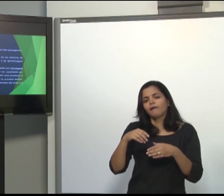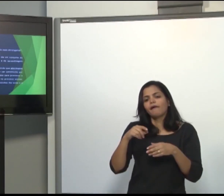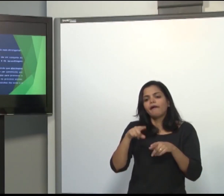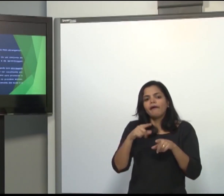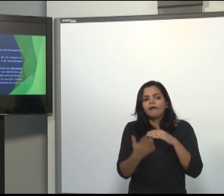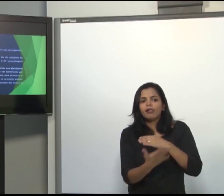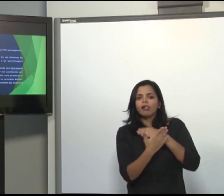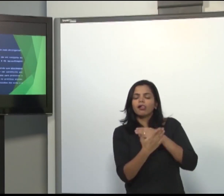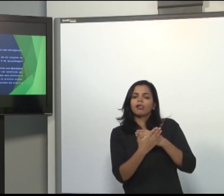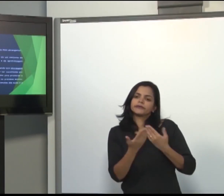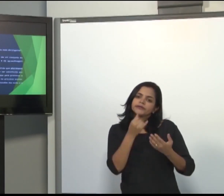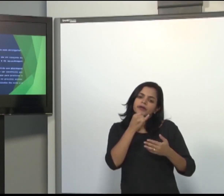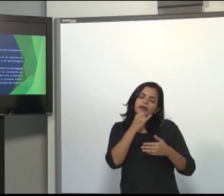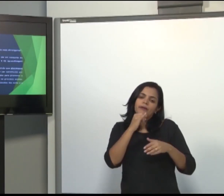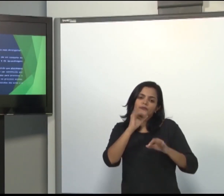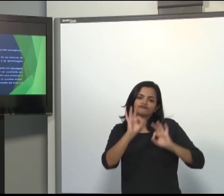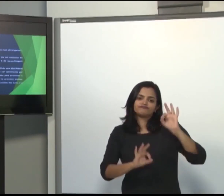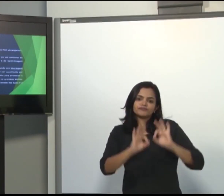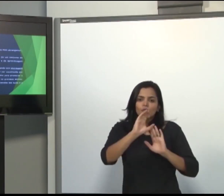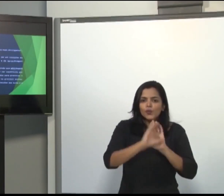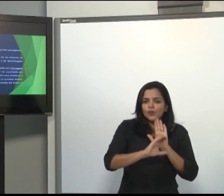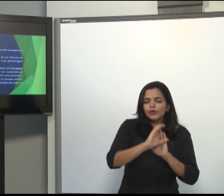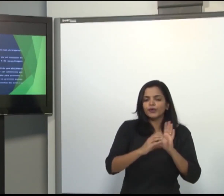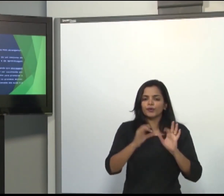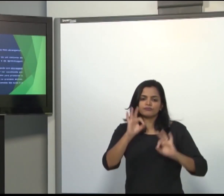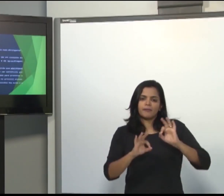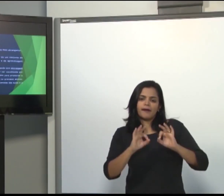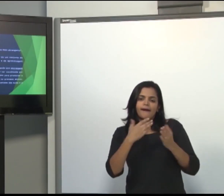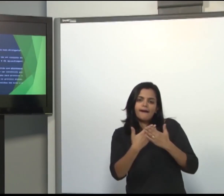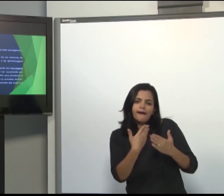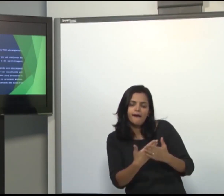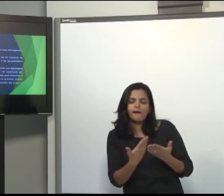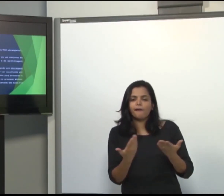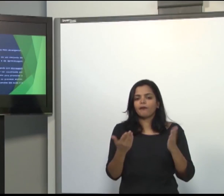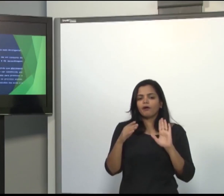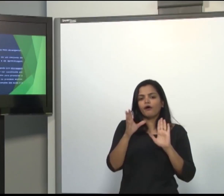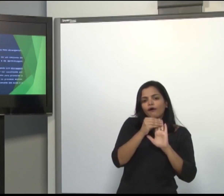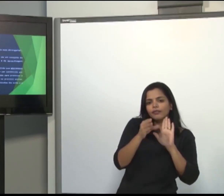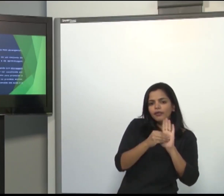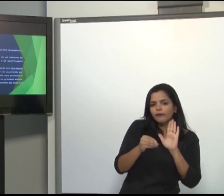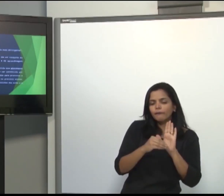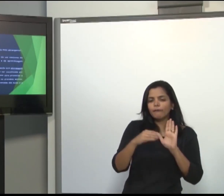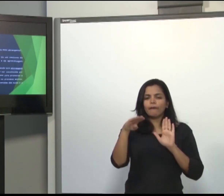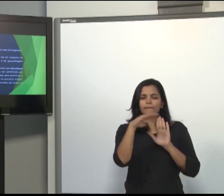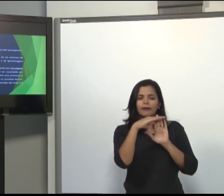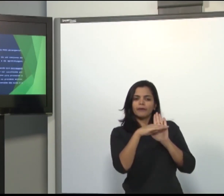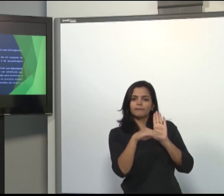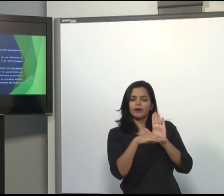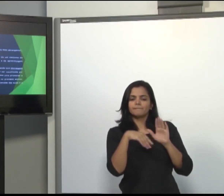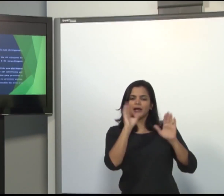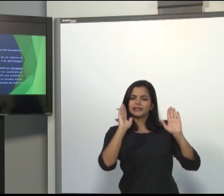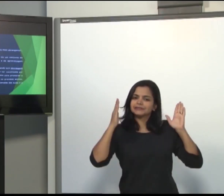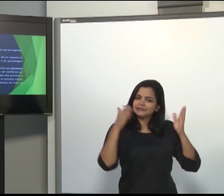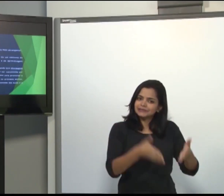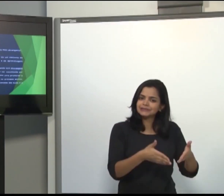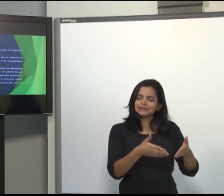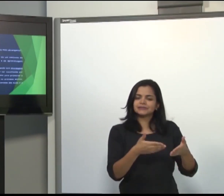Qual o foco? Então, essa abordagem vai ajudá-lo a elaborar currículo, conteúdo,